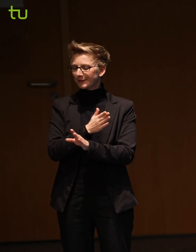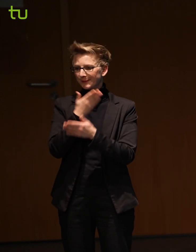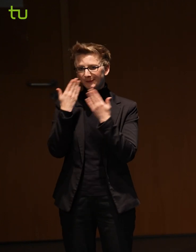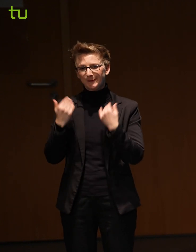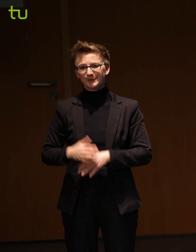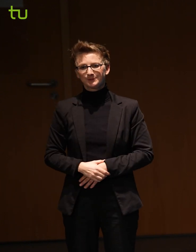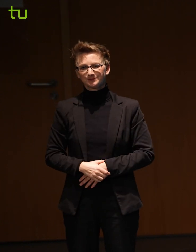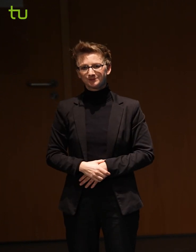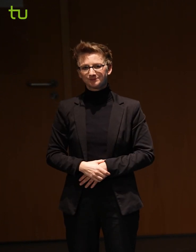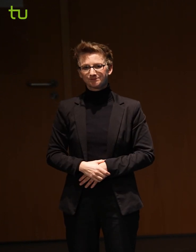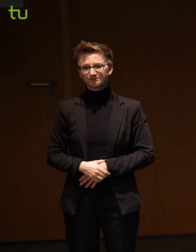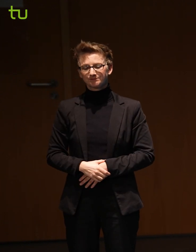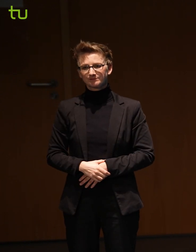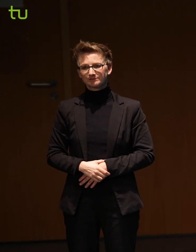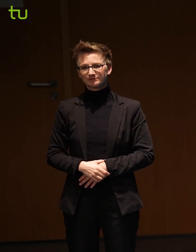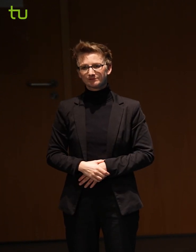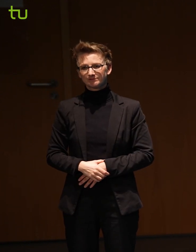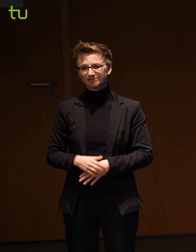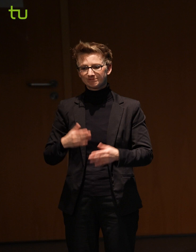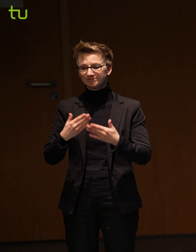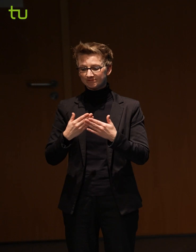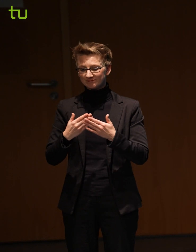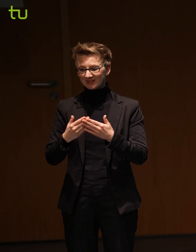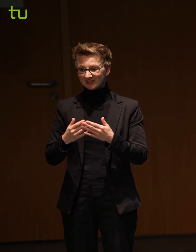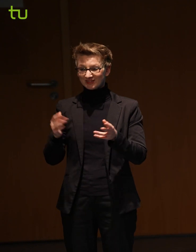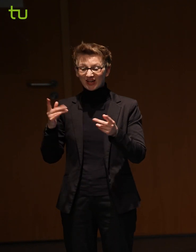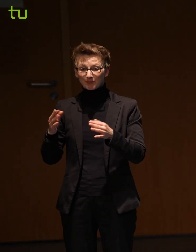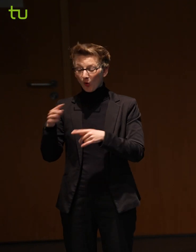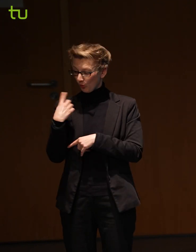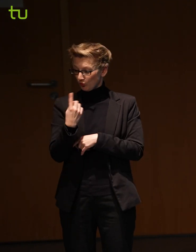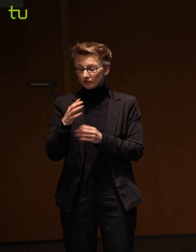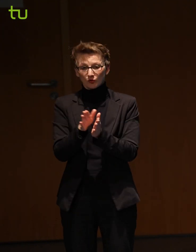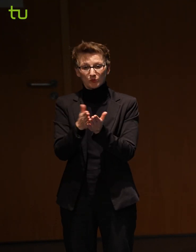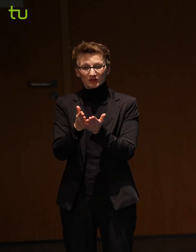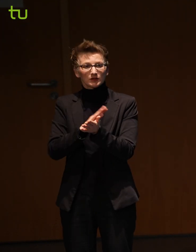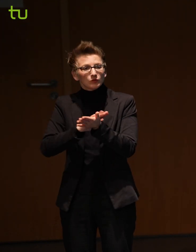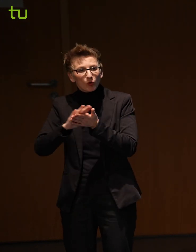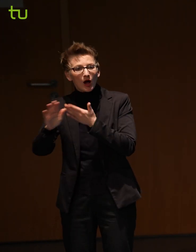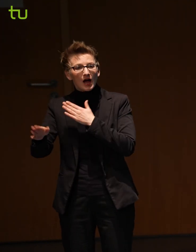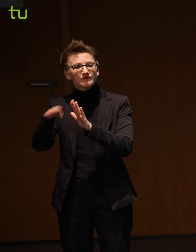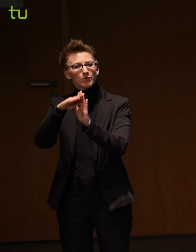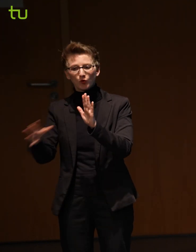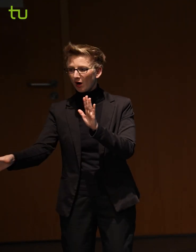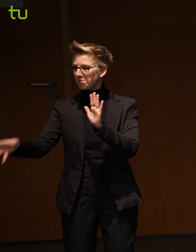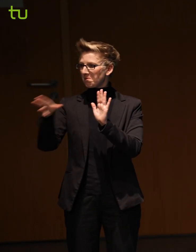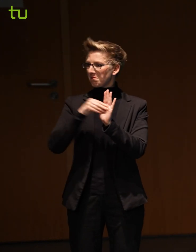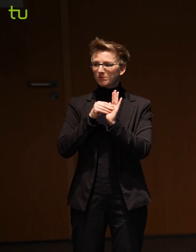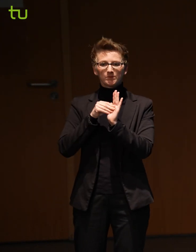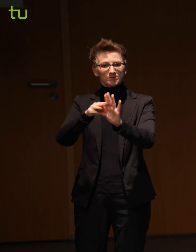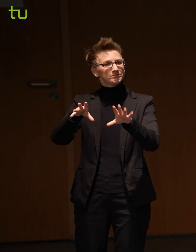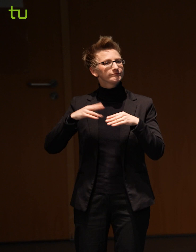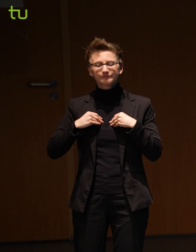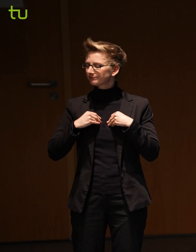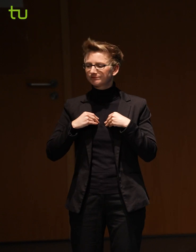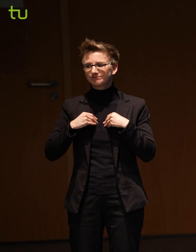war die Aufnahme unserer Übersetzung ins Verlagsprogramm nicht selbstverständlich. Und wir sind insbesondere dem Leiter des Verlags,